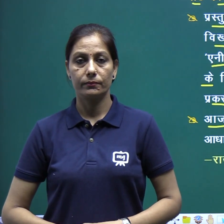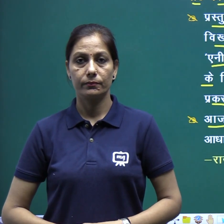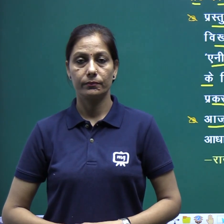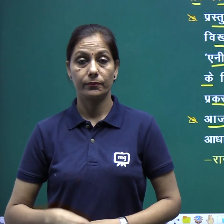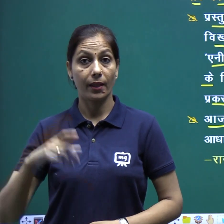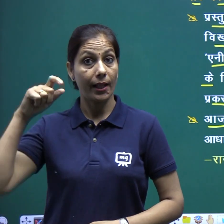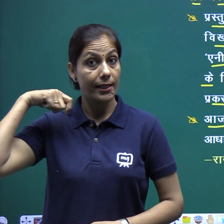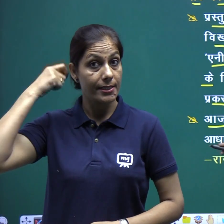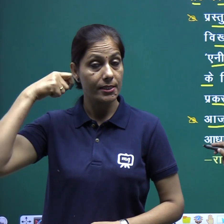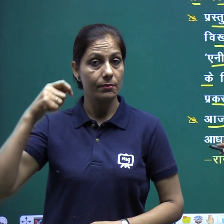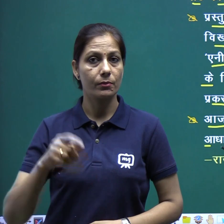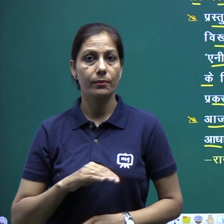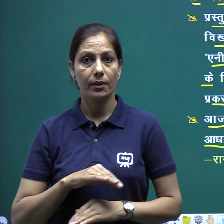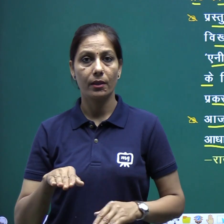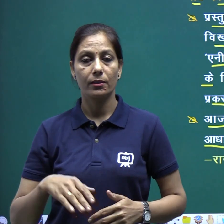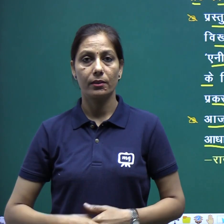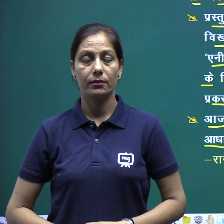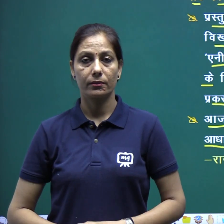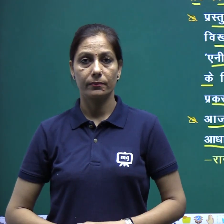जाति मजहब आधारित